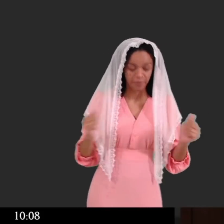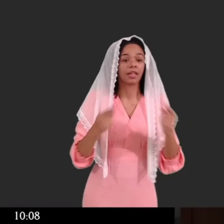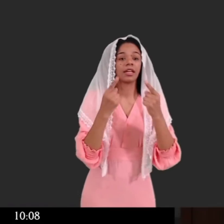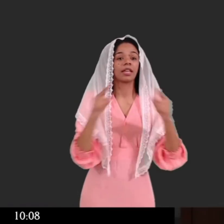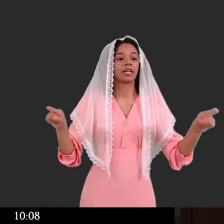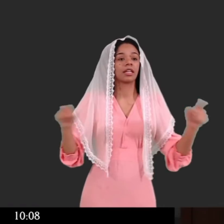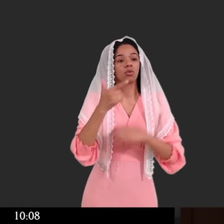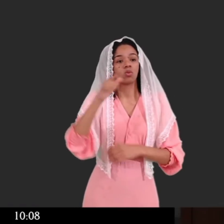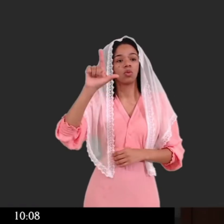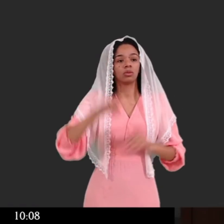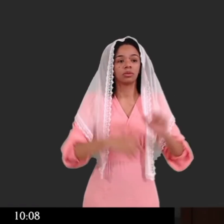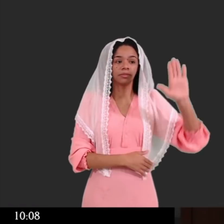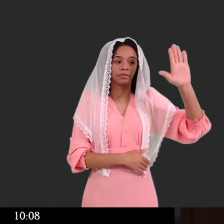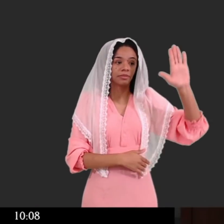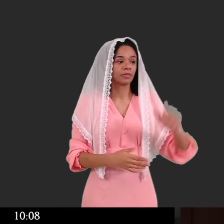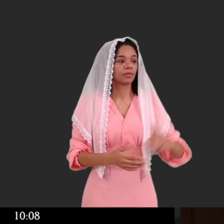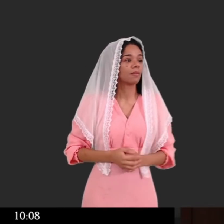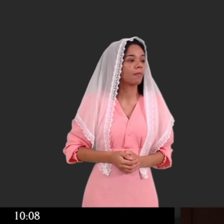Chamemos um outro cântico, irmãos.